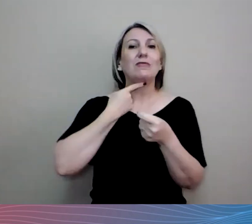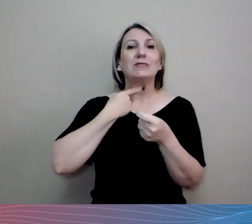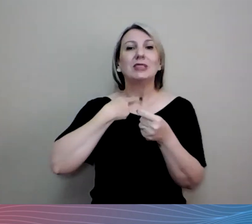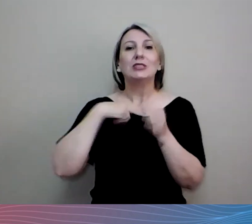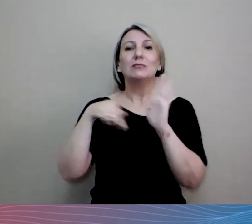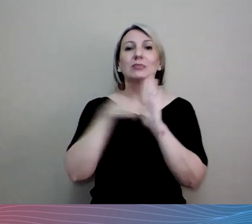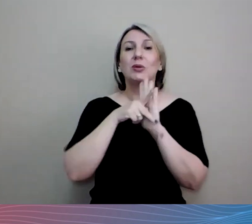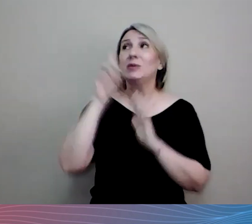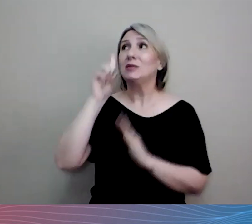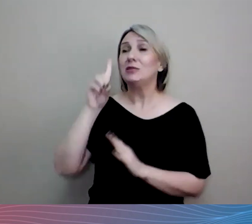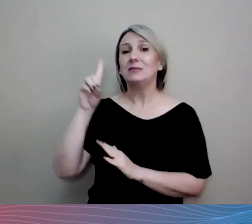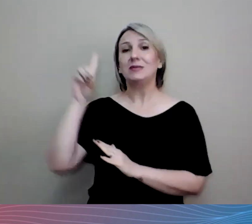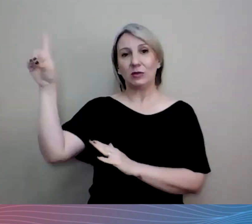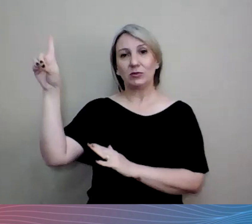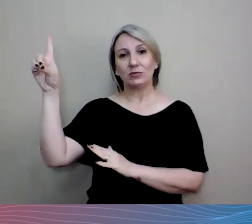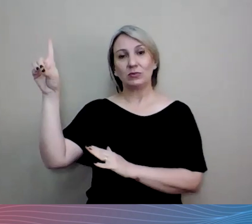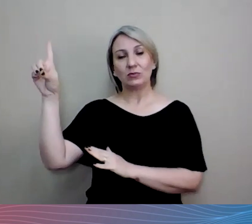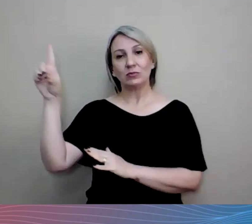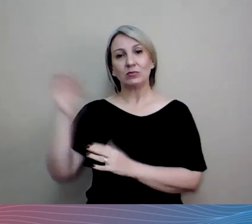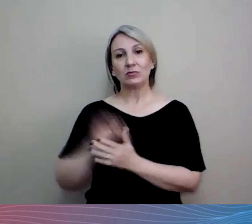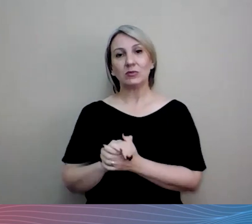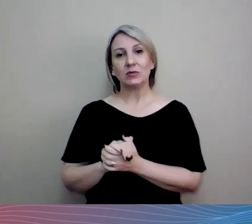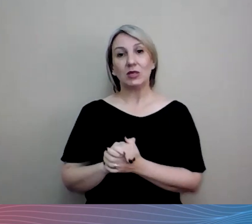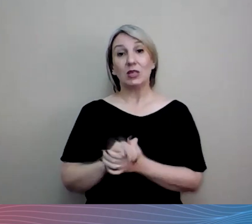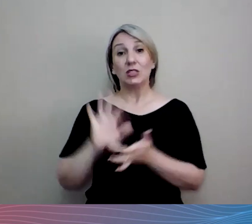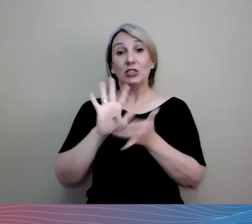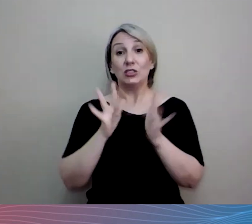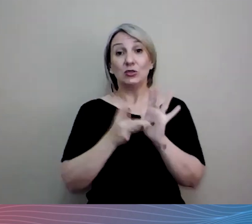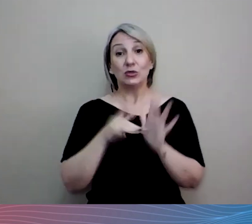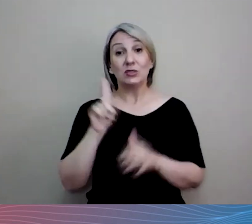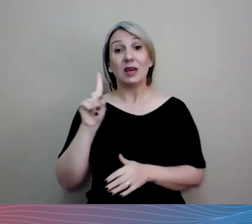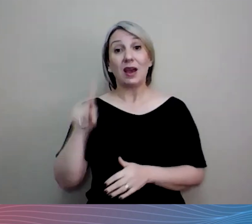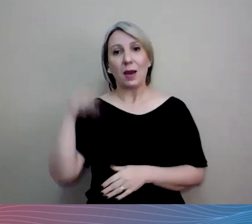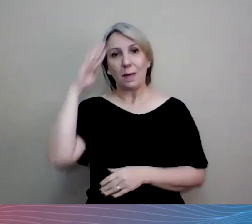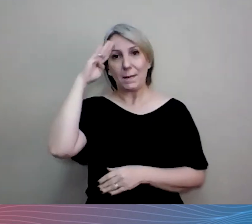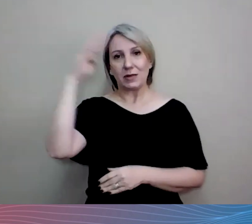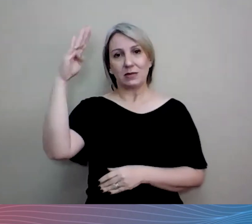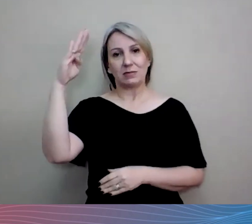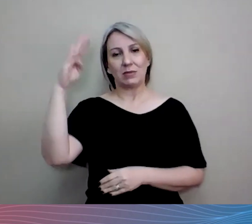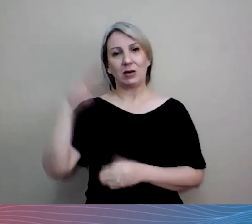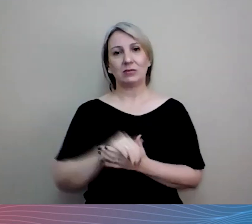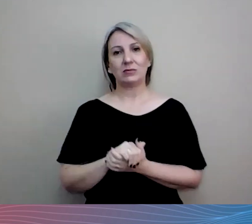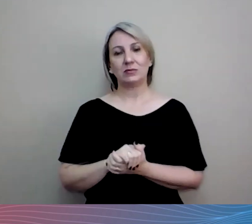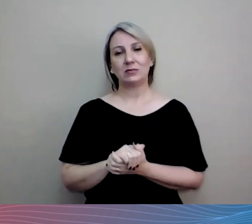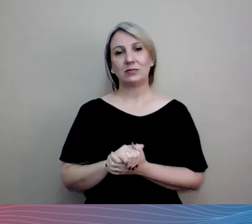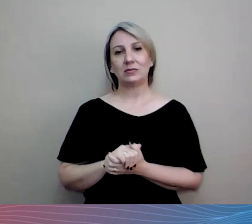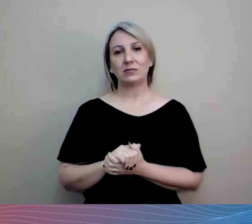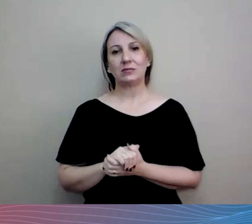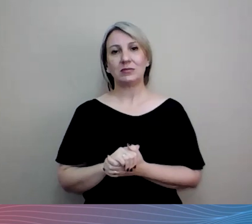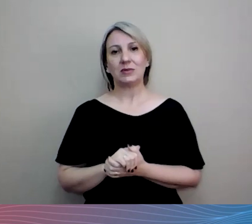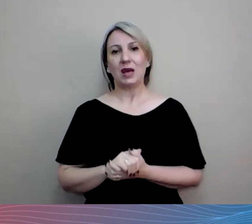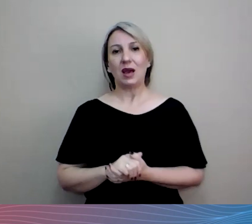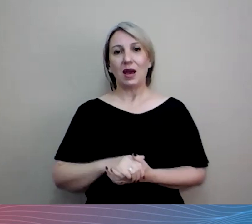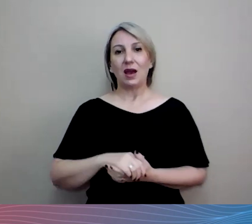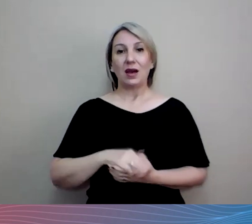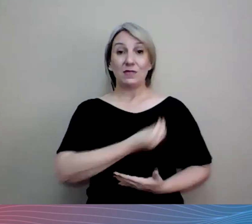Ele é a cabeça. Ele é o comandante. Ele que dá as ordens, né? Ele me governa. Irmãos,